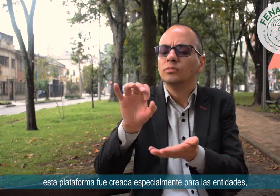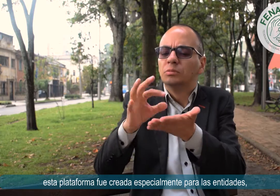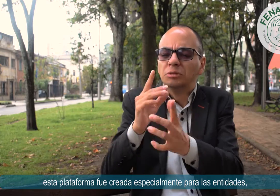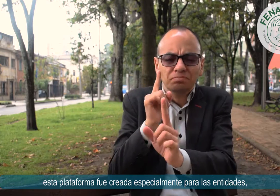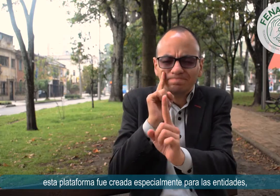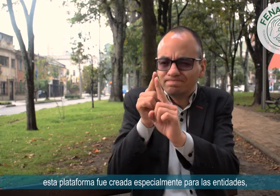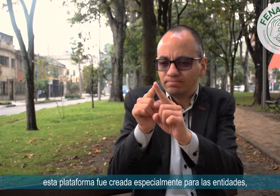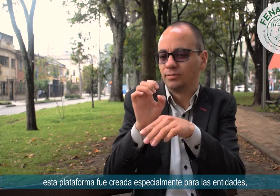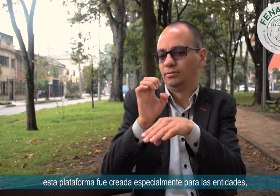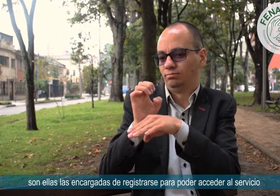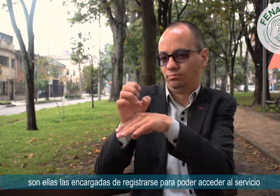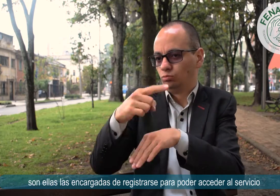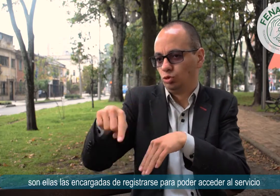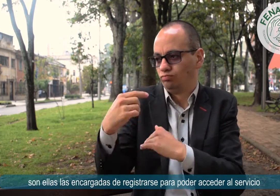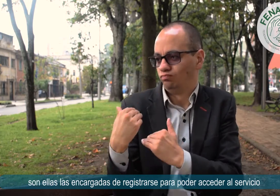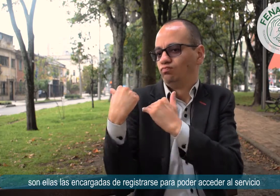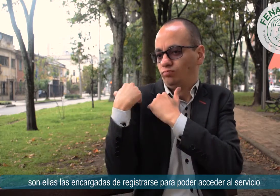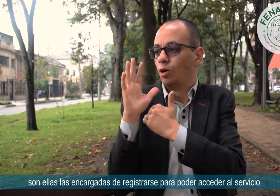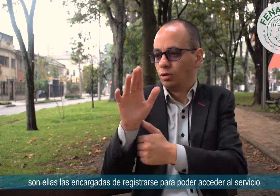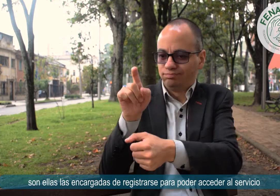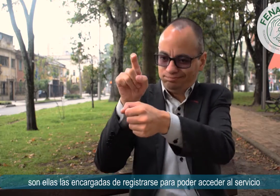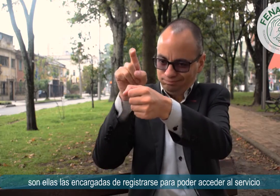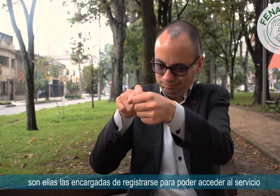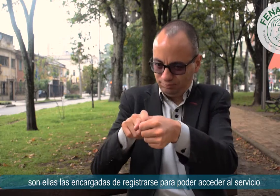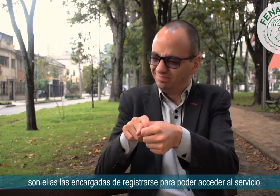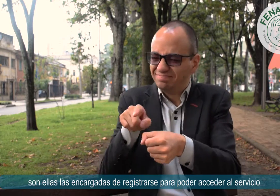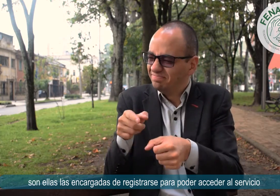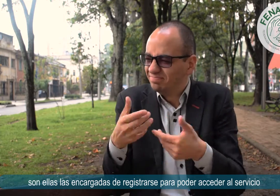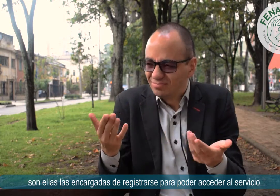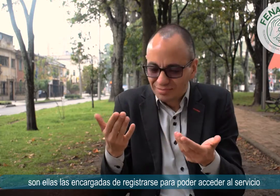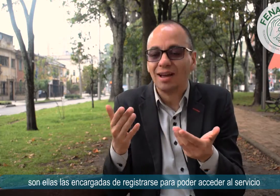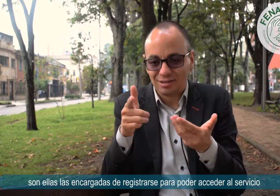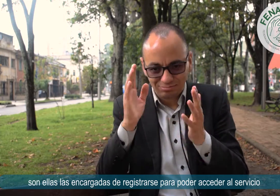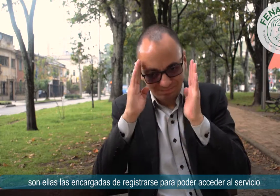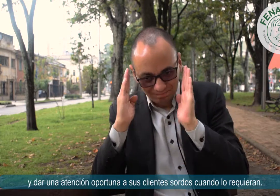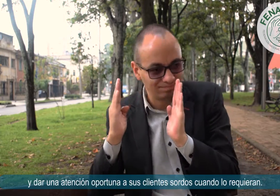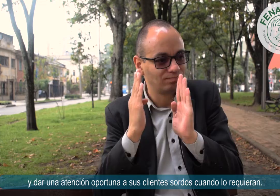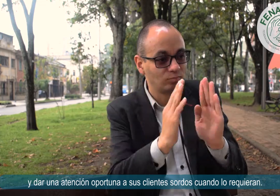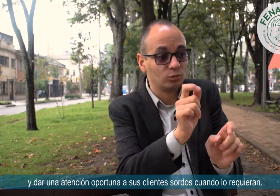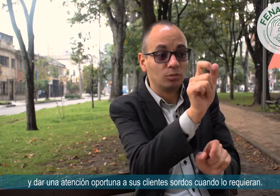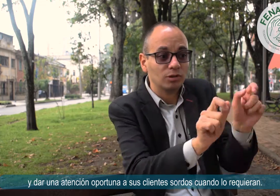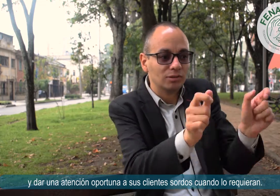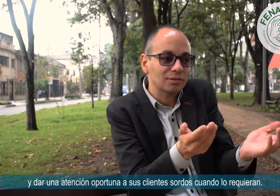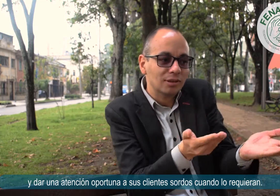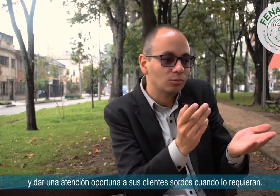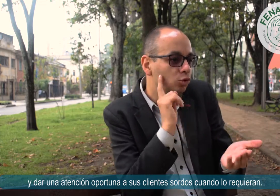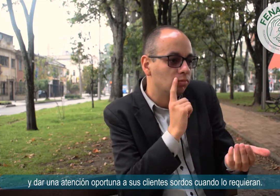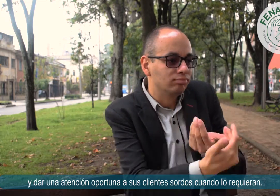para las entidades Son ellas las encargadas de registrarse para poder acceder al servicio Y dar una atención